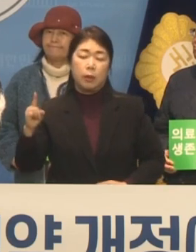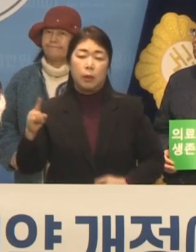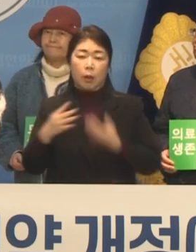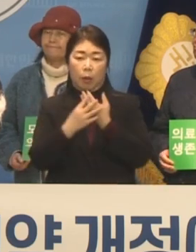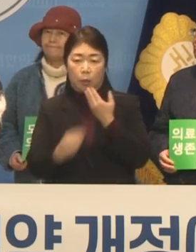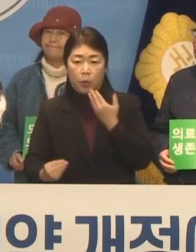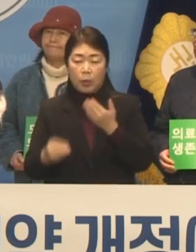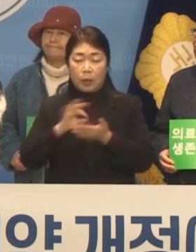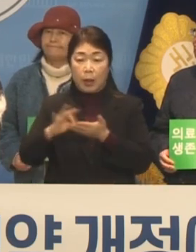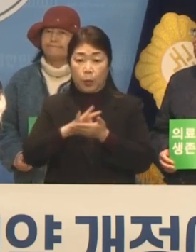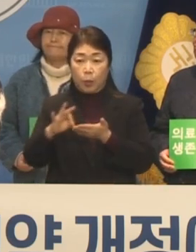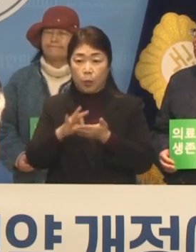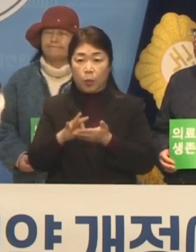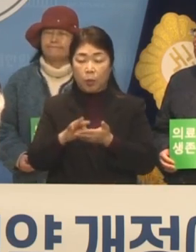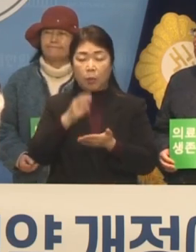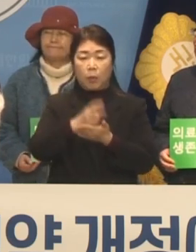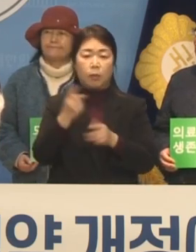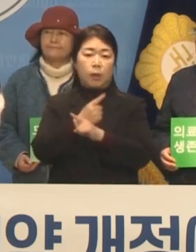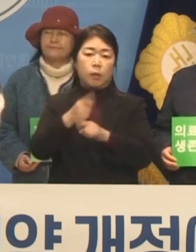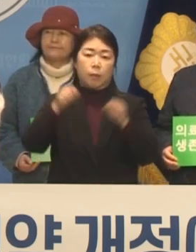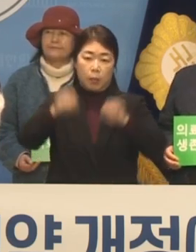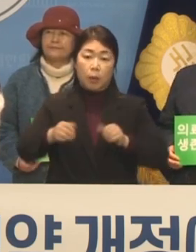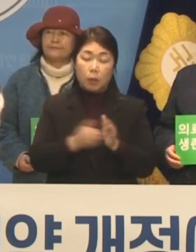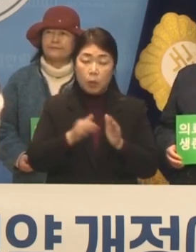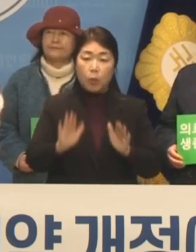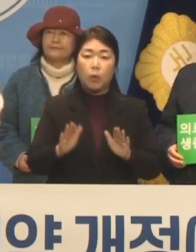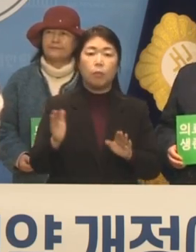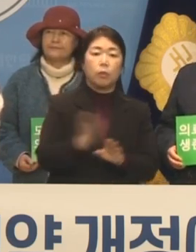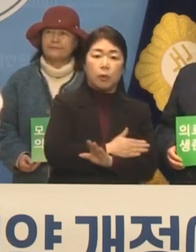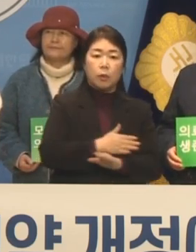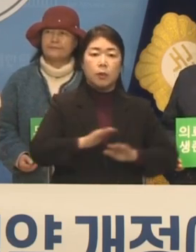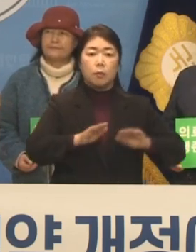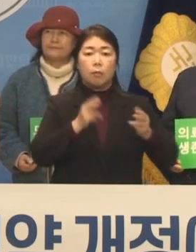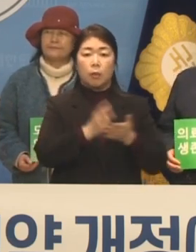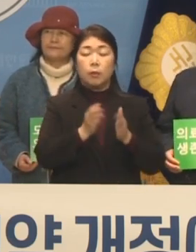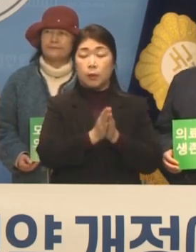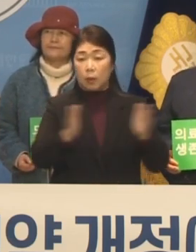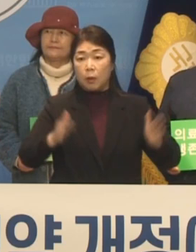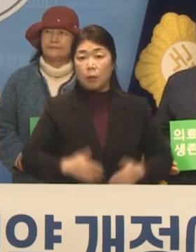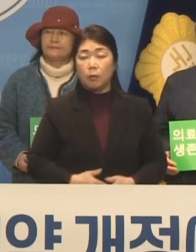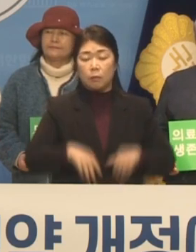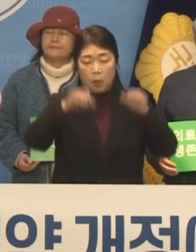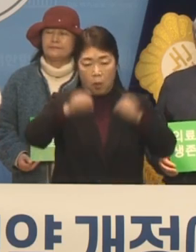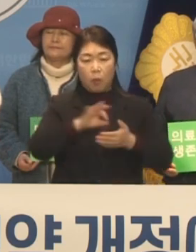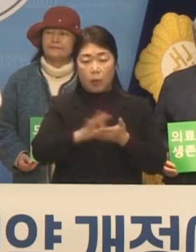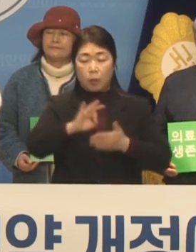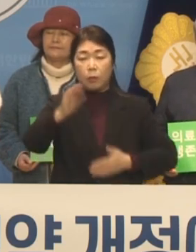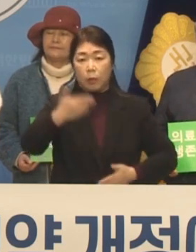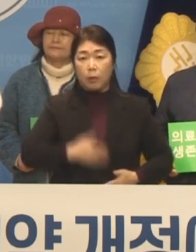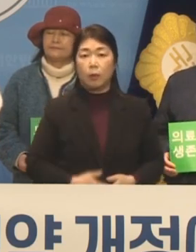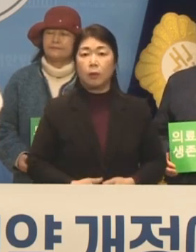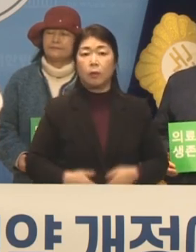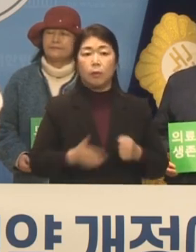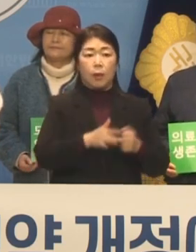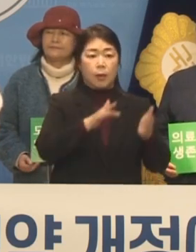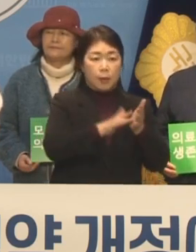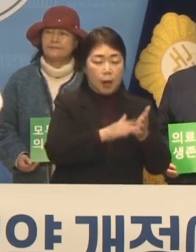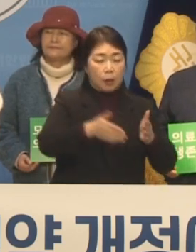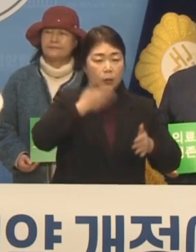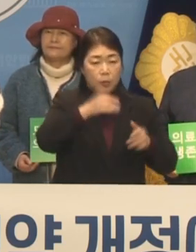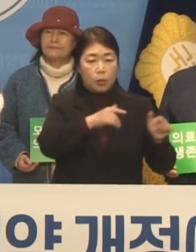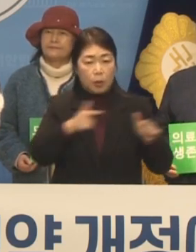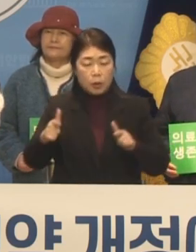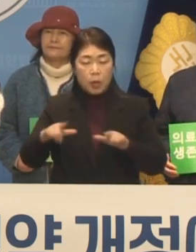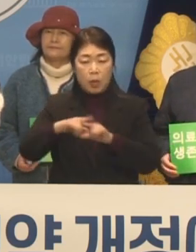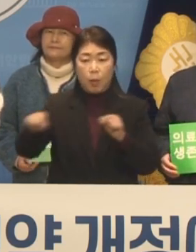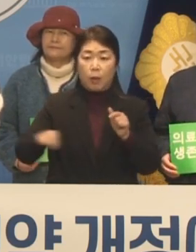법 개정안이 통과되어 올해부터 시행될 예정으로 CBD 성분이 포함된 의약품, 식품 등이